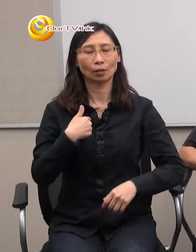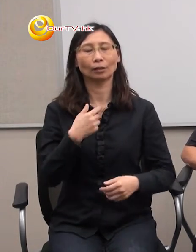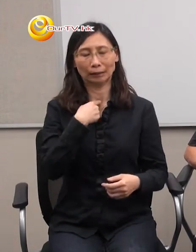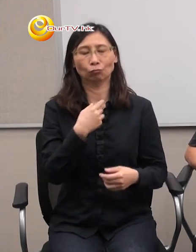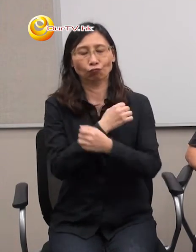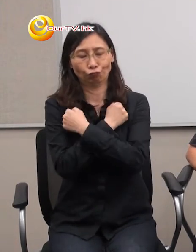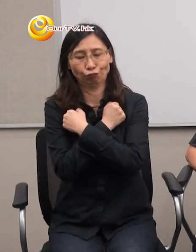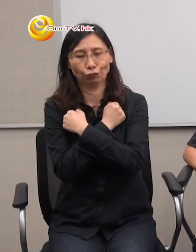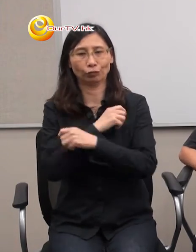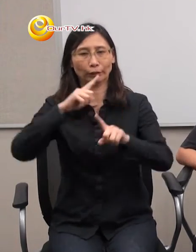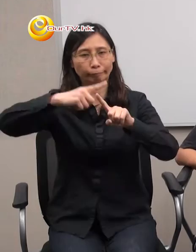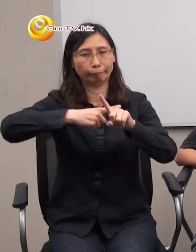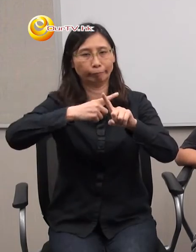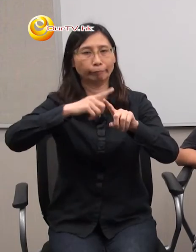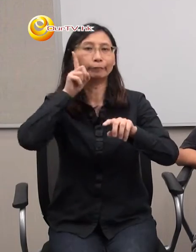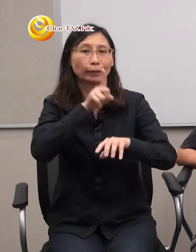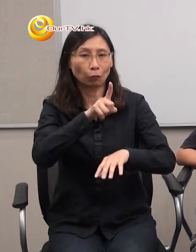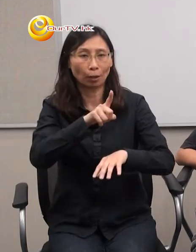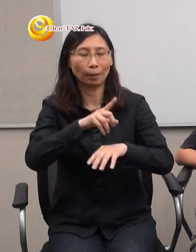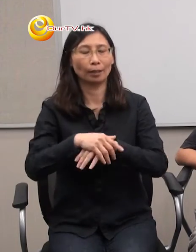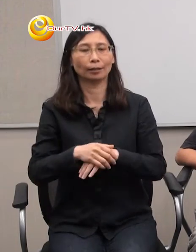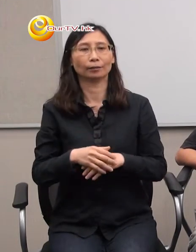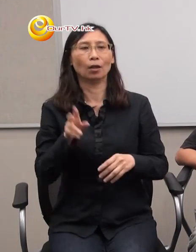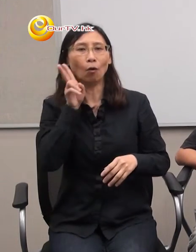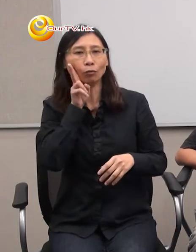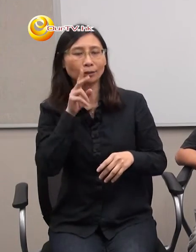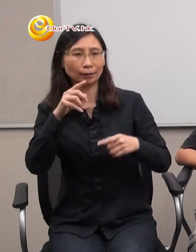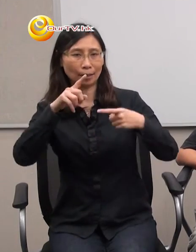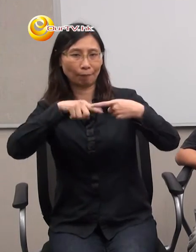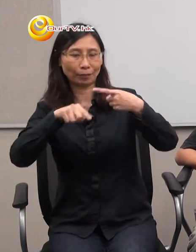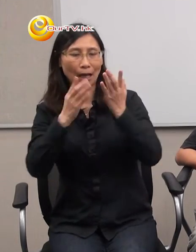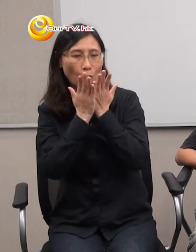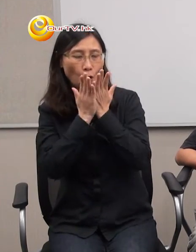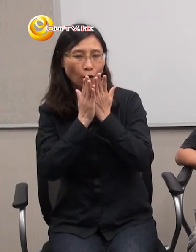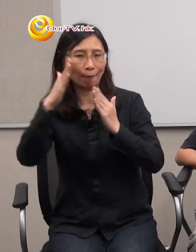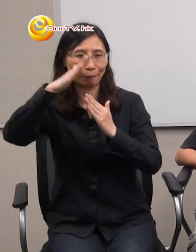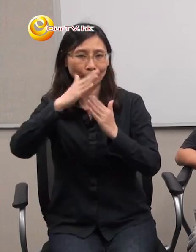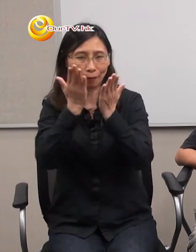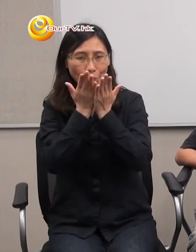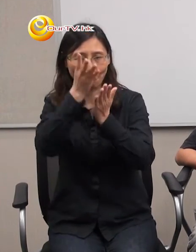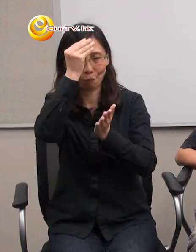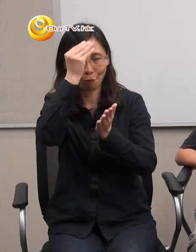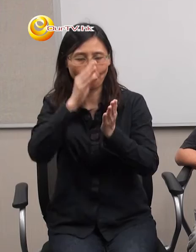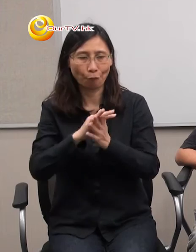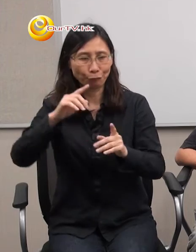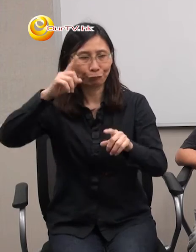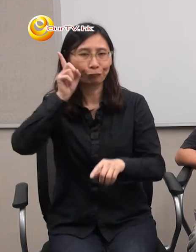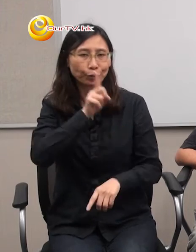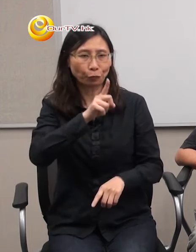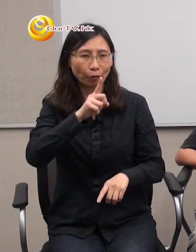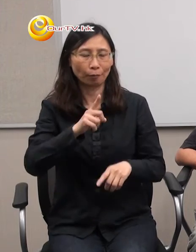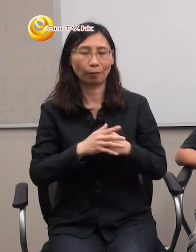息一個禮拜。 即係當好似啲大學咧，停課一個禮拜咁樣。係 啊，都冇計啊！